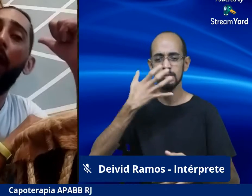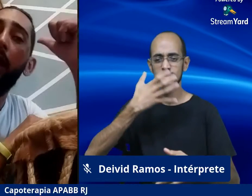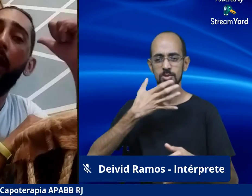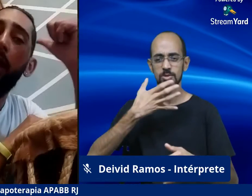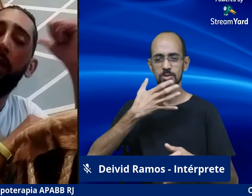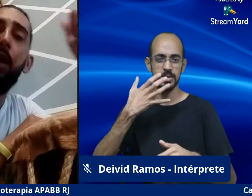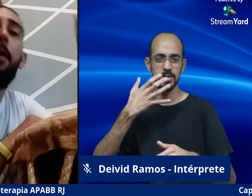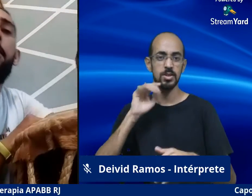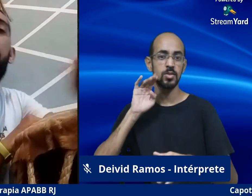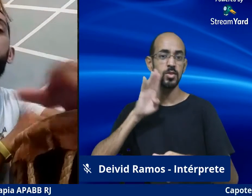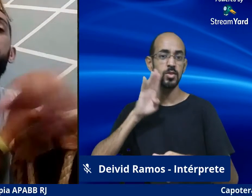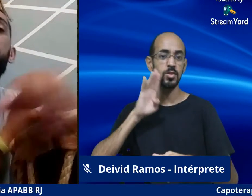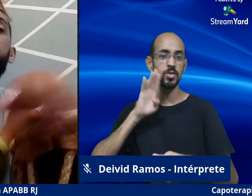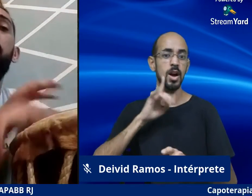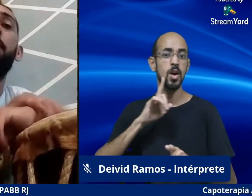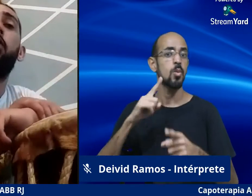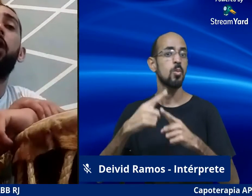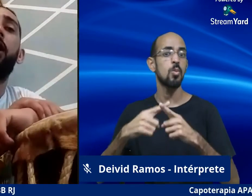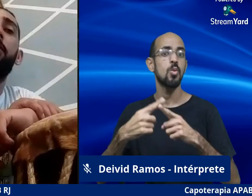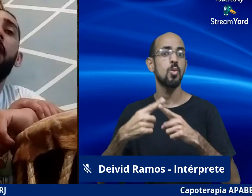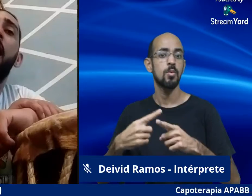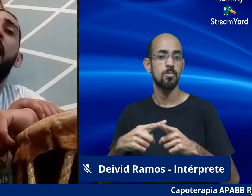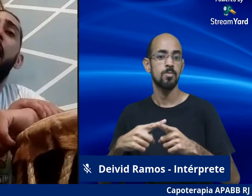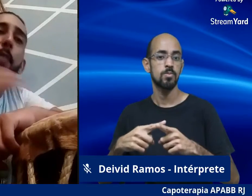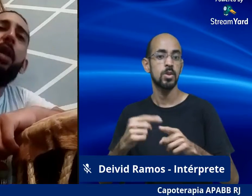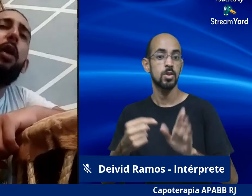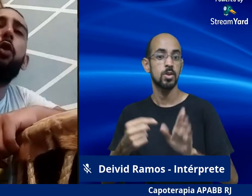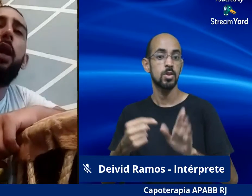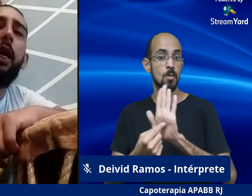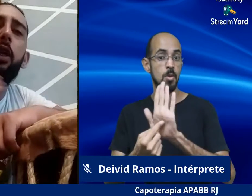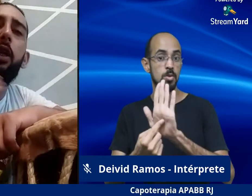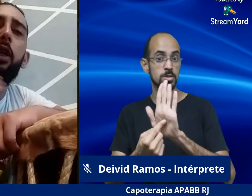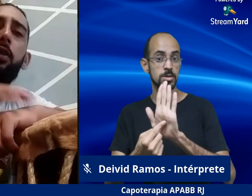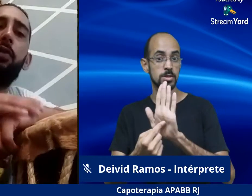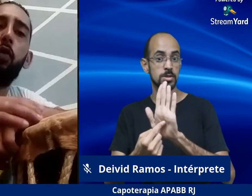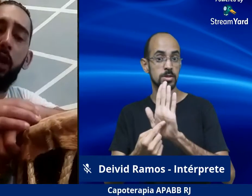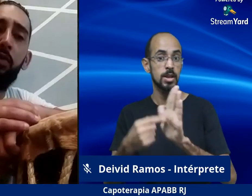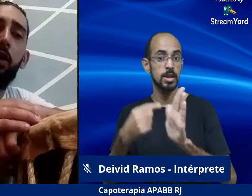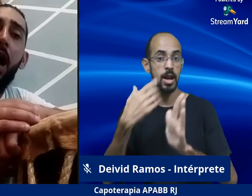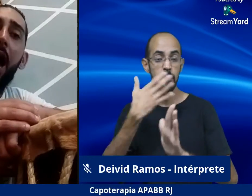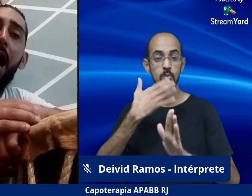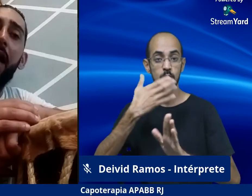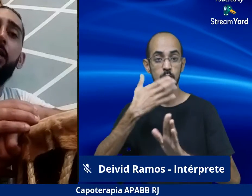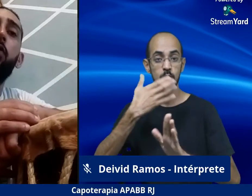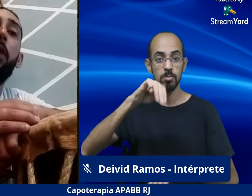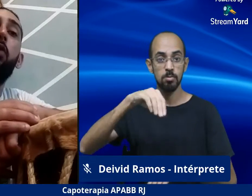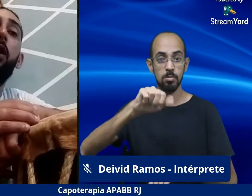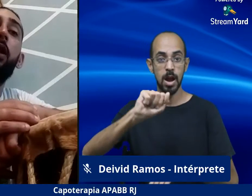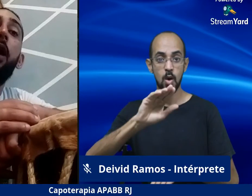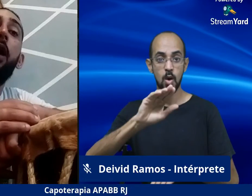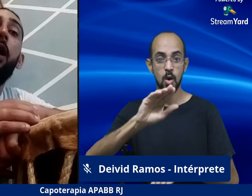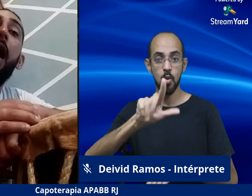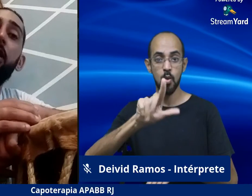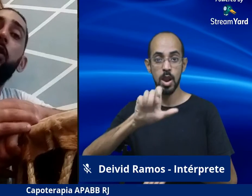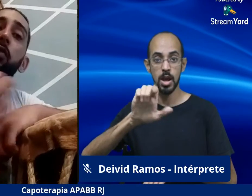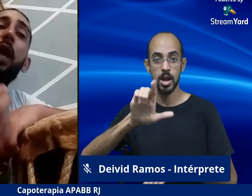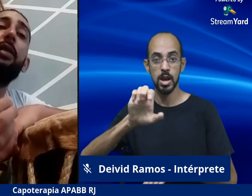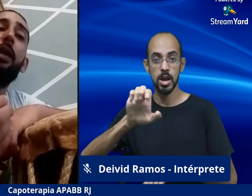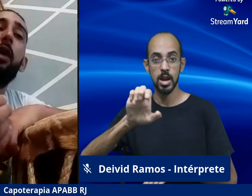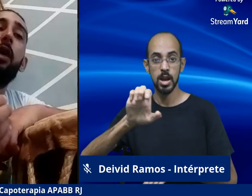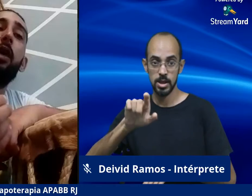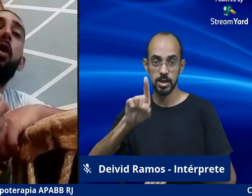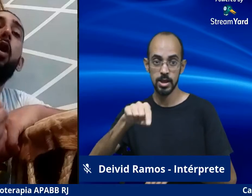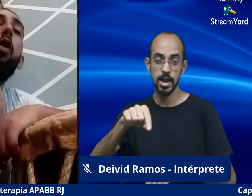que eu alertei para a música do Maculelê. A mesma história que a gente viu no livro, A Lenda do Maculelê, a gente viu